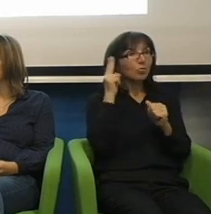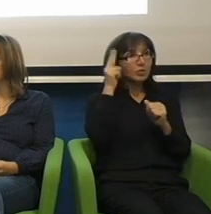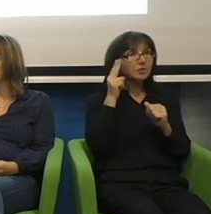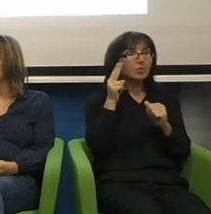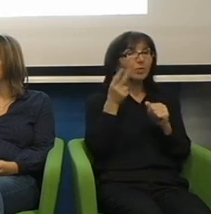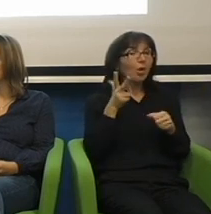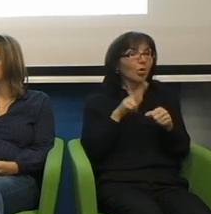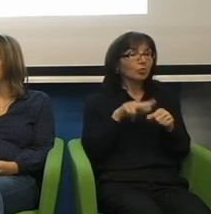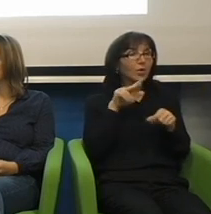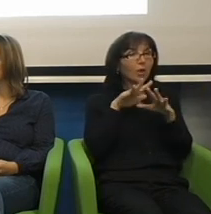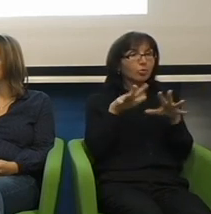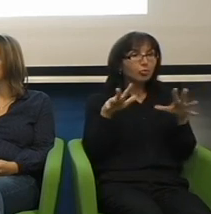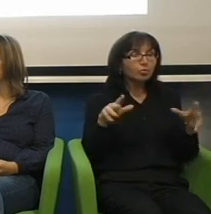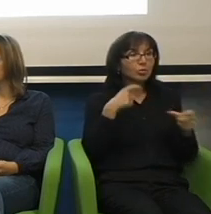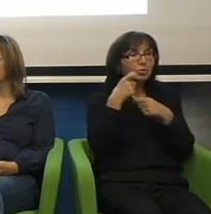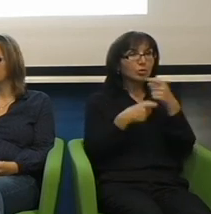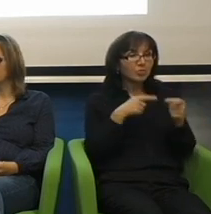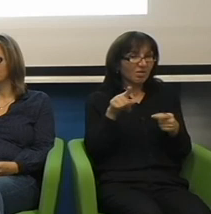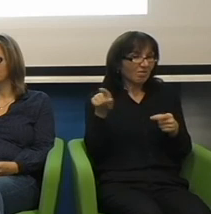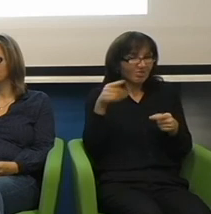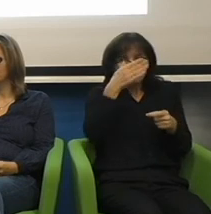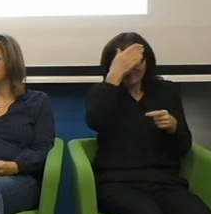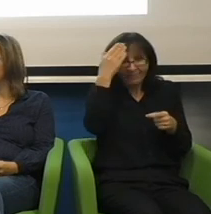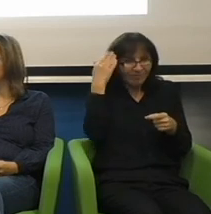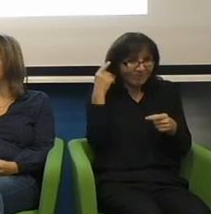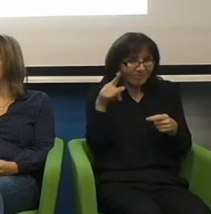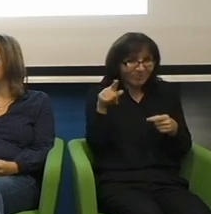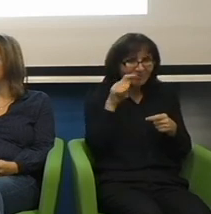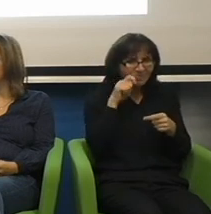która osiągnęła bardzo dużo i nawet oni o tym nie wiedzieli, że ona jest Ukrainką, więc